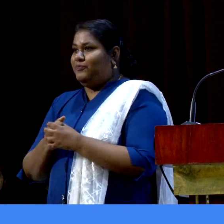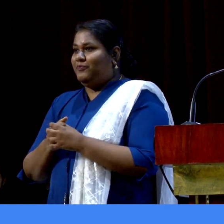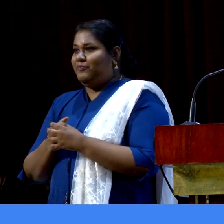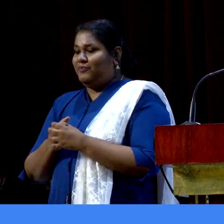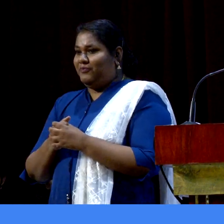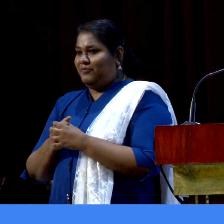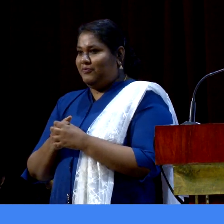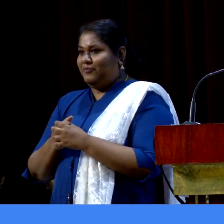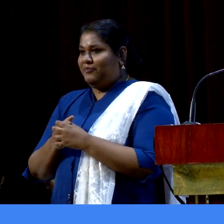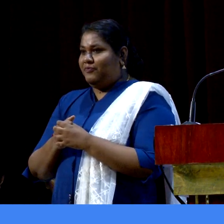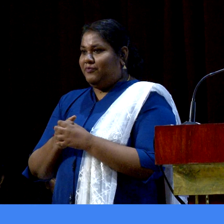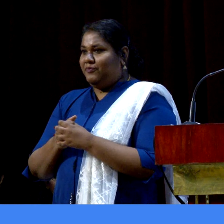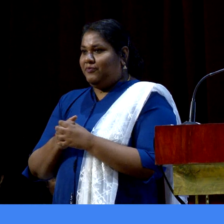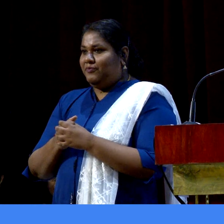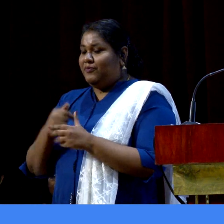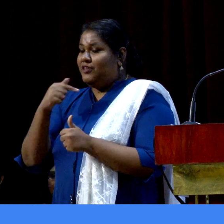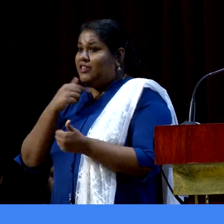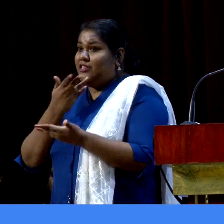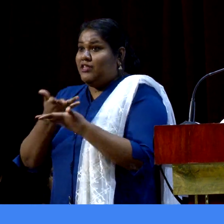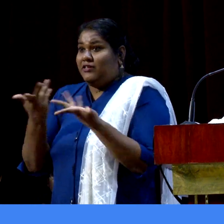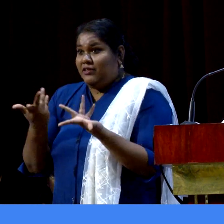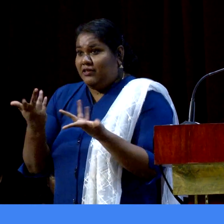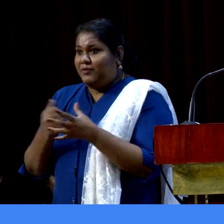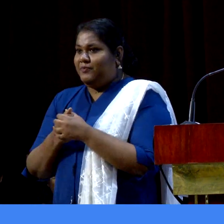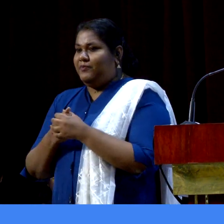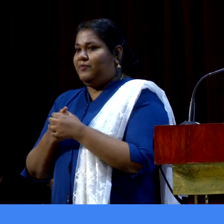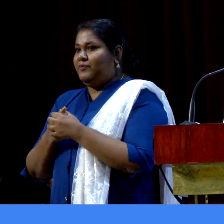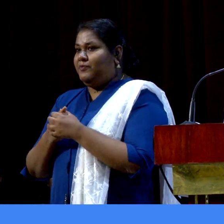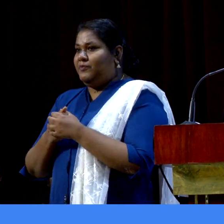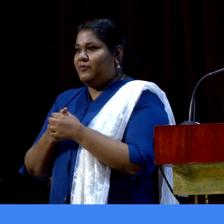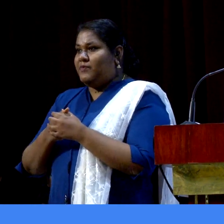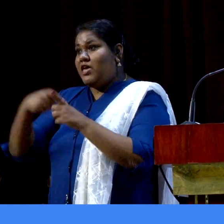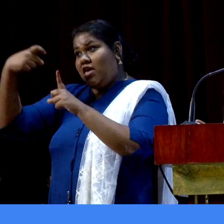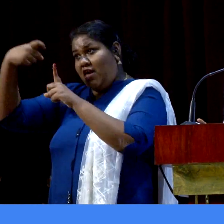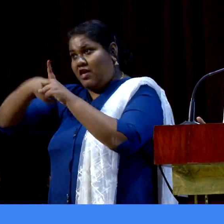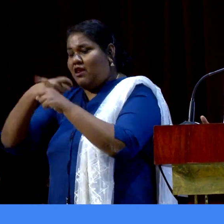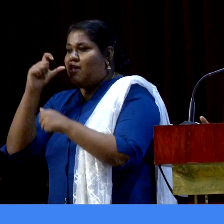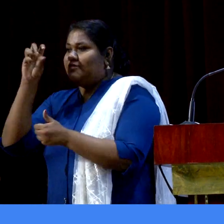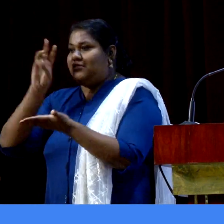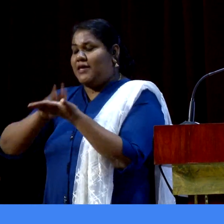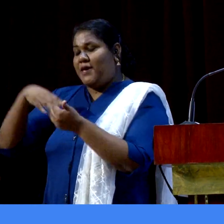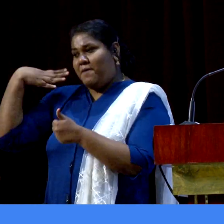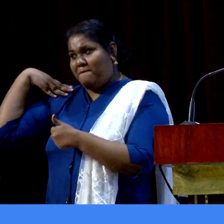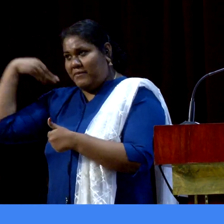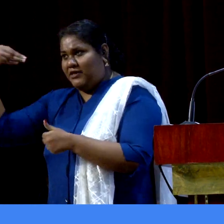டு எக்ஸ்டெண்ட் மை சின்சியர் தேங்க்ஸ் டு ஆனரபிள் சீஃப் மினிஸ்டர் ஆஃப் கேரளா,